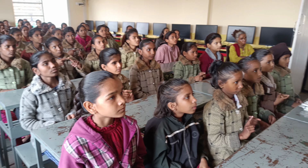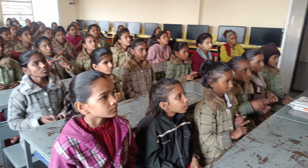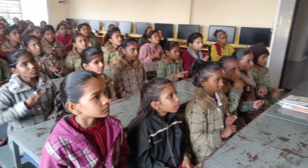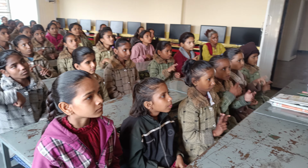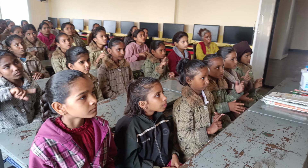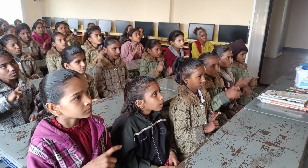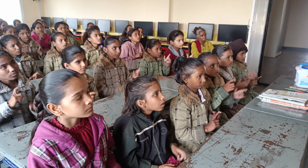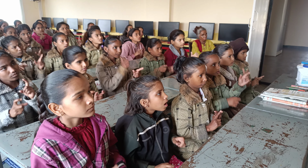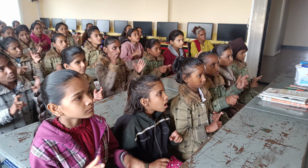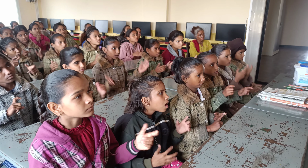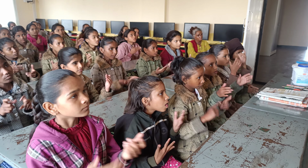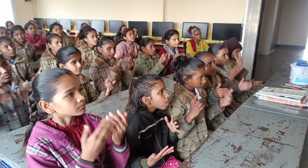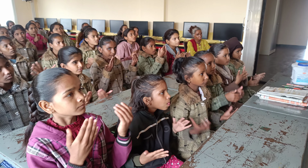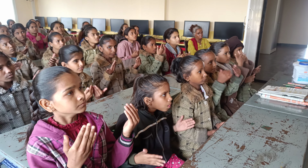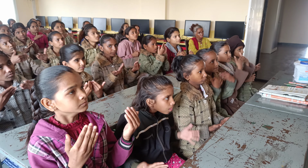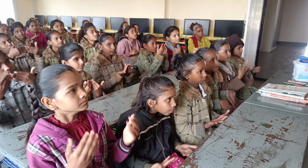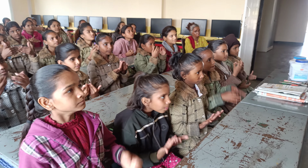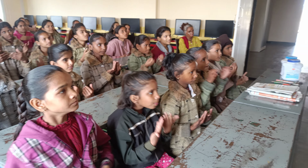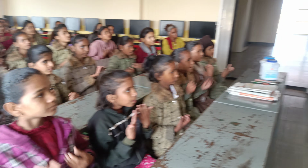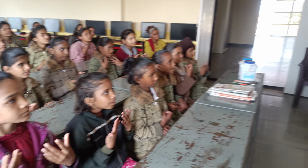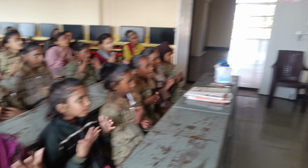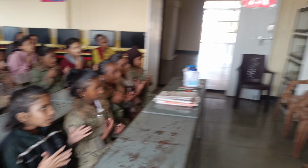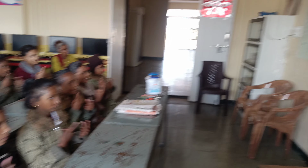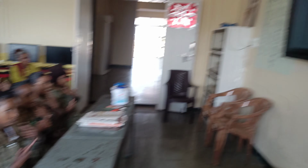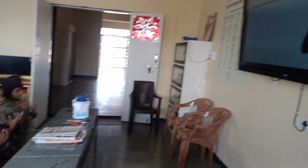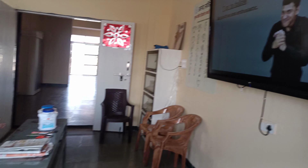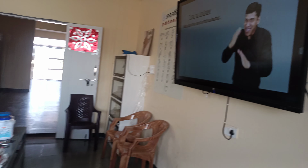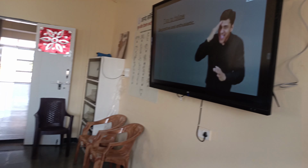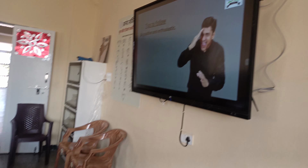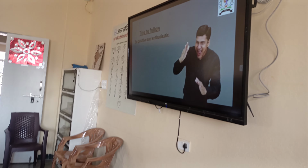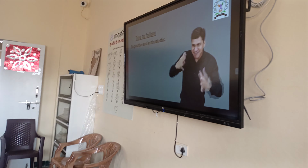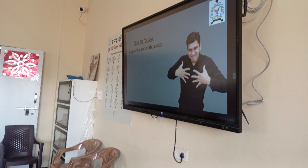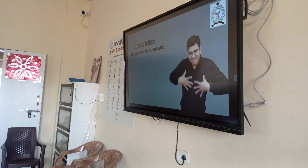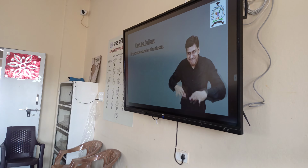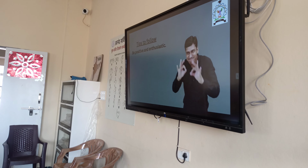जब आप अपने किसी दोस्त से मिलते हैं और सेलिब्रेशन की शुरुआत करते हैं, उसे हाय